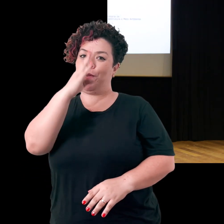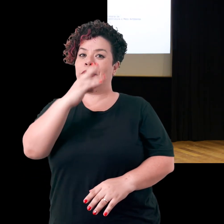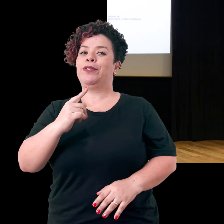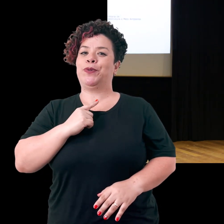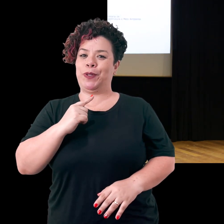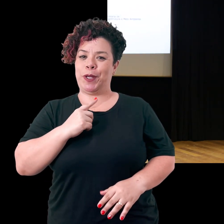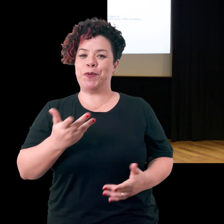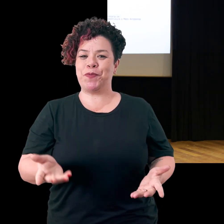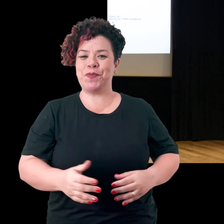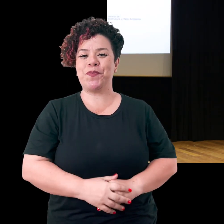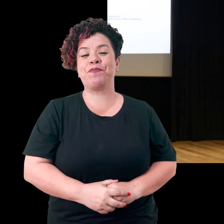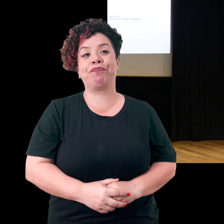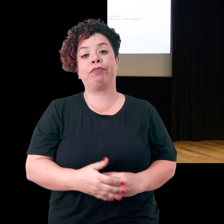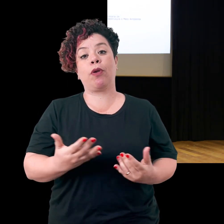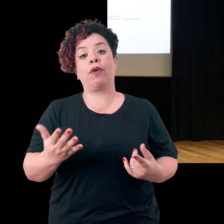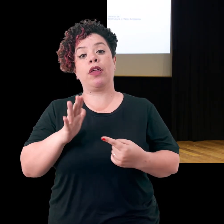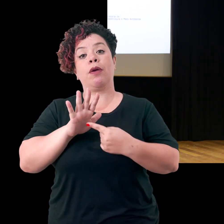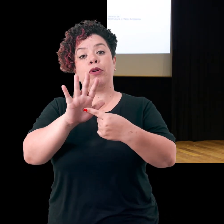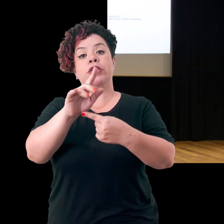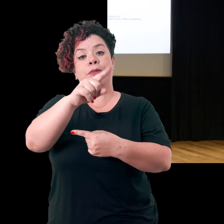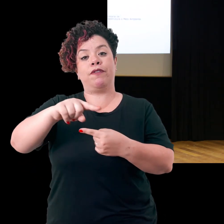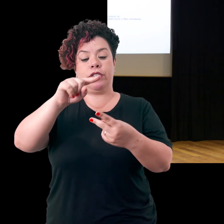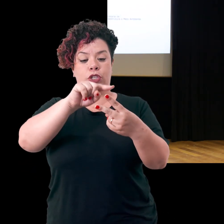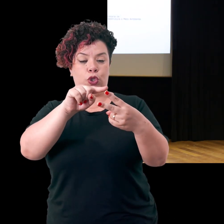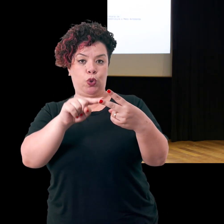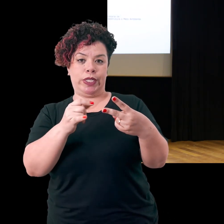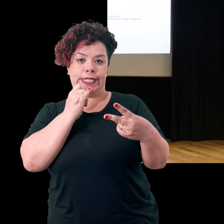produzindo. Eu queria trazer mais dois